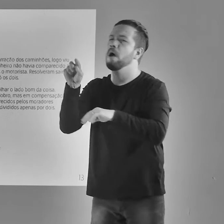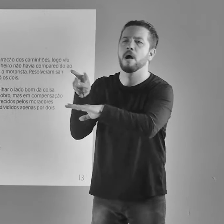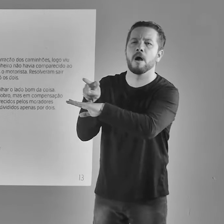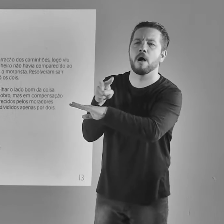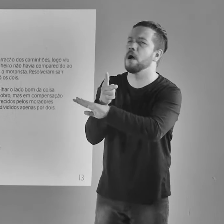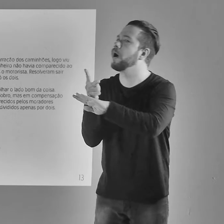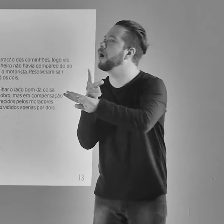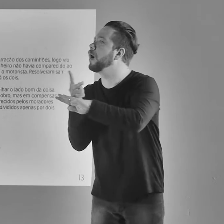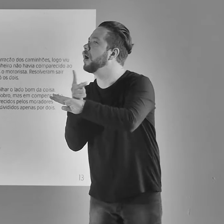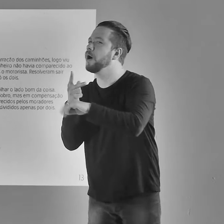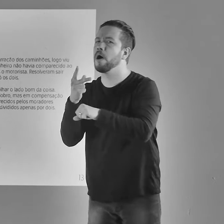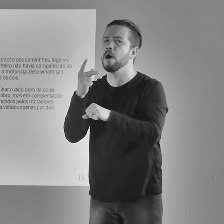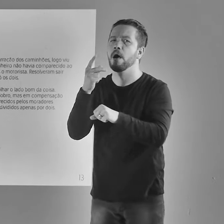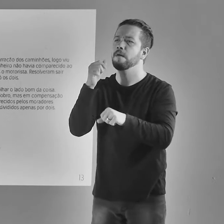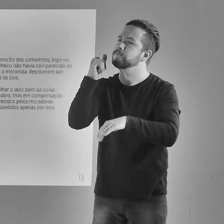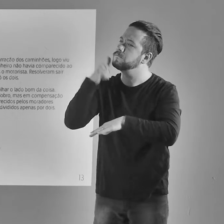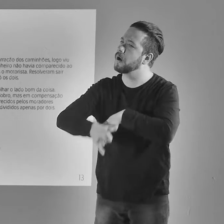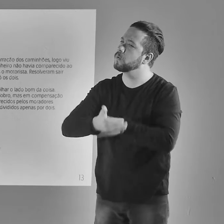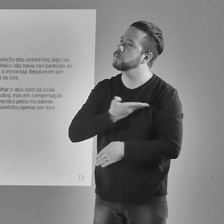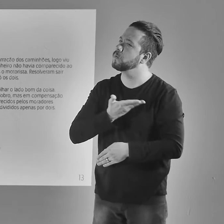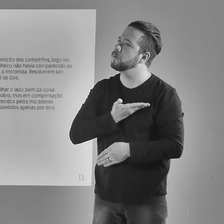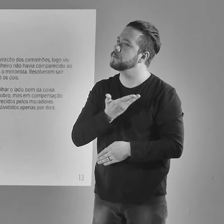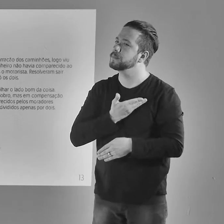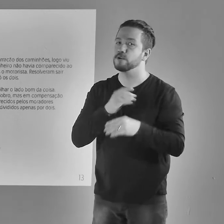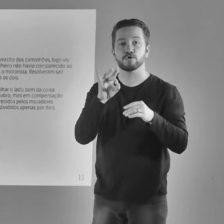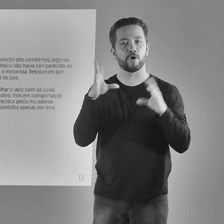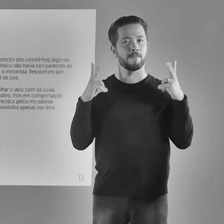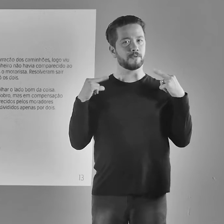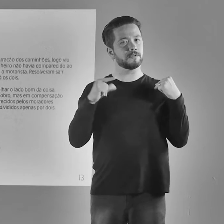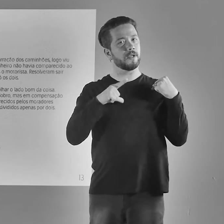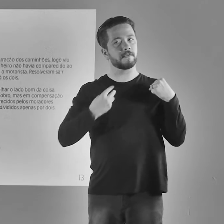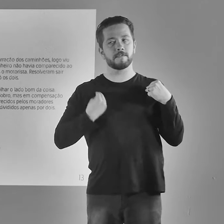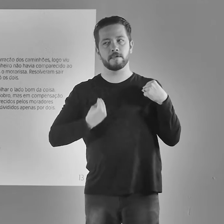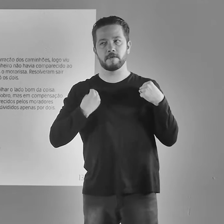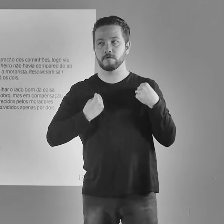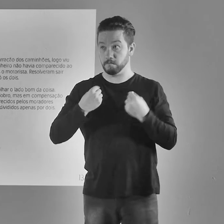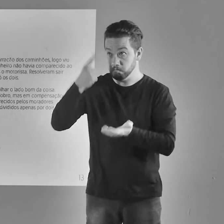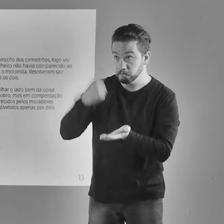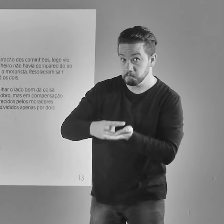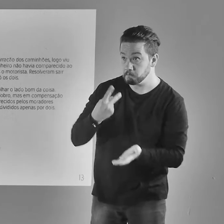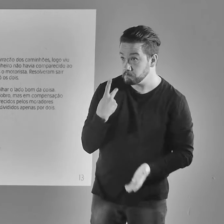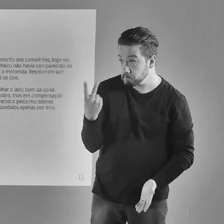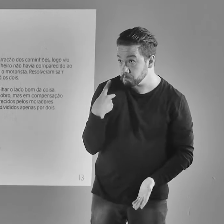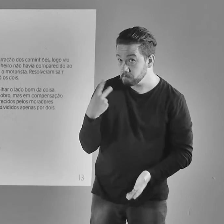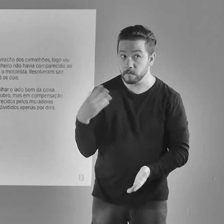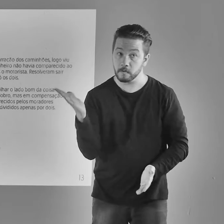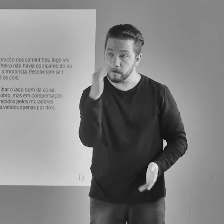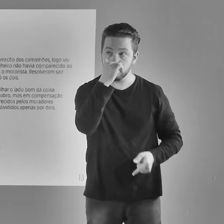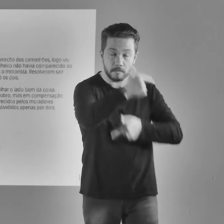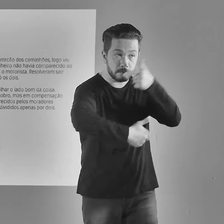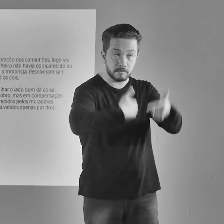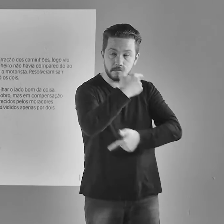trabalho, apenas o motorista. Resolveram sair assim mesmo, só os dois.